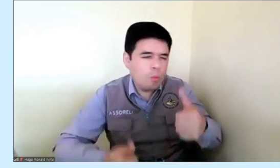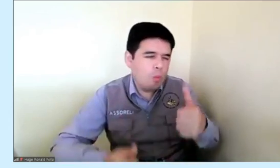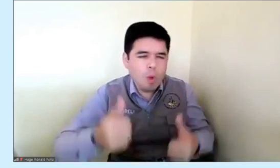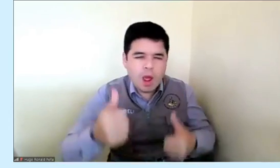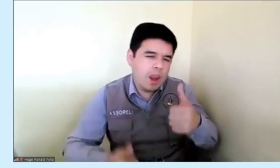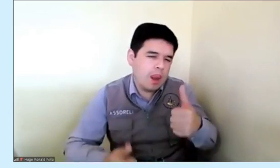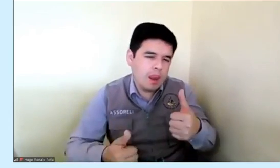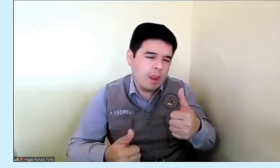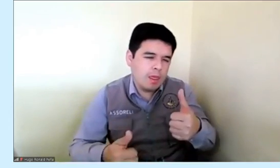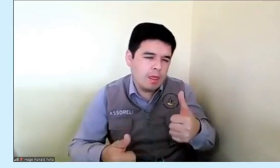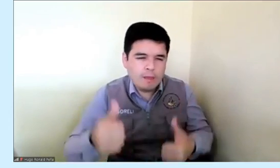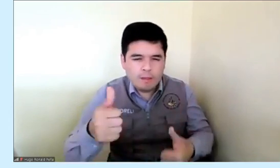¿Cuál?